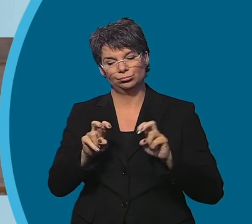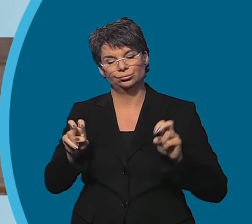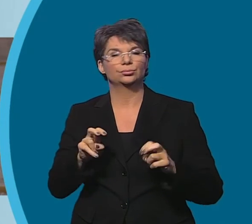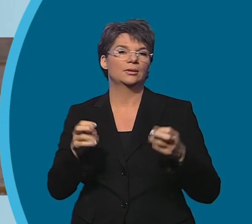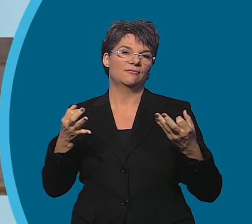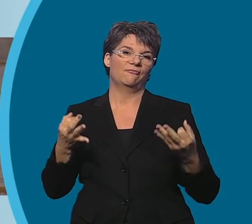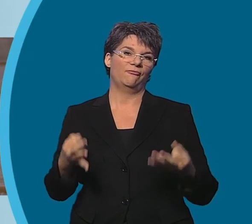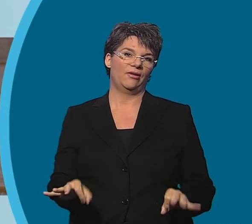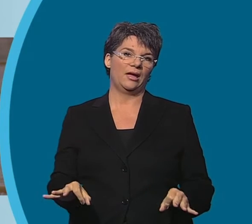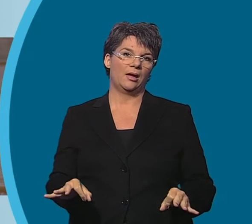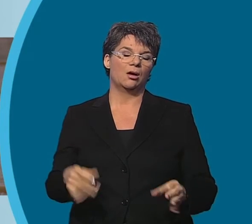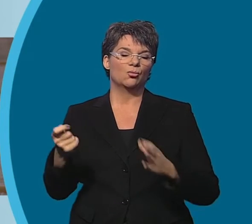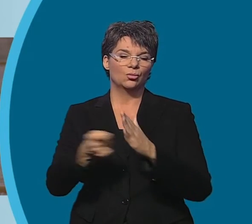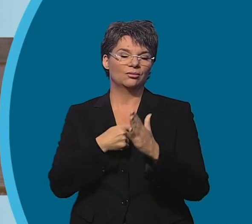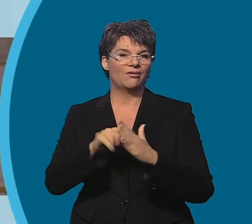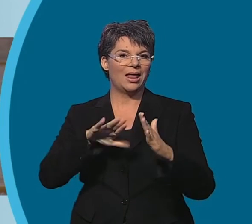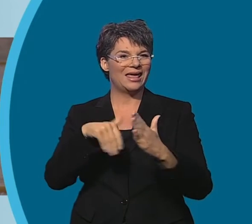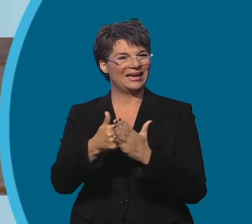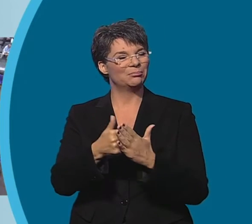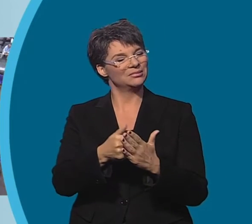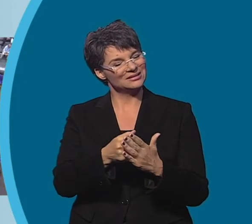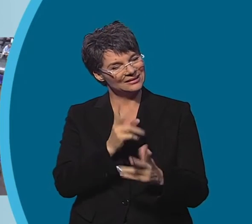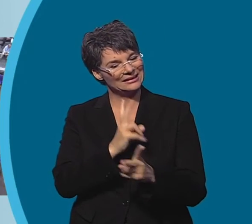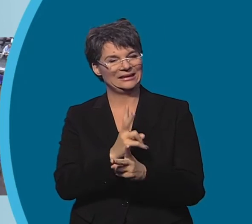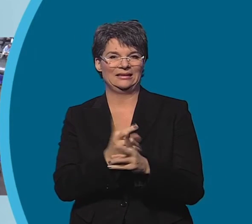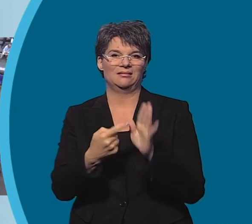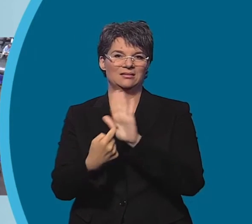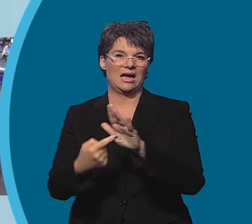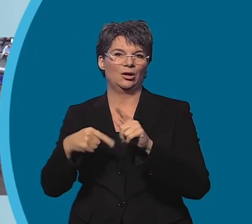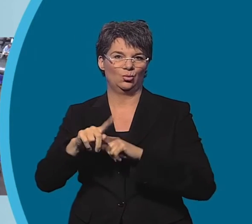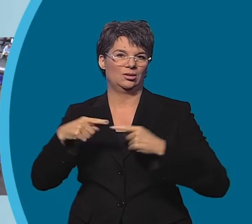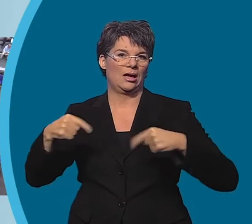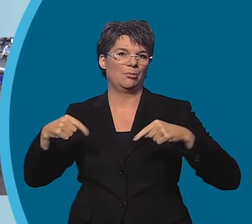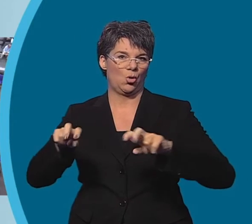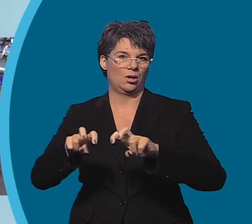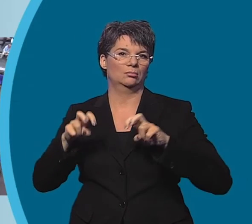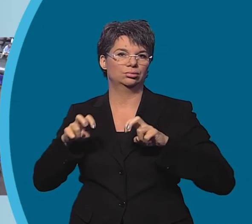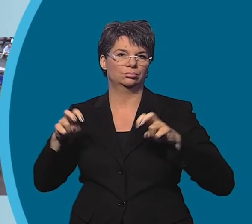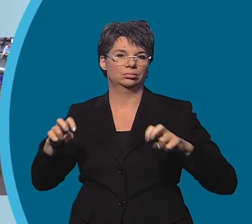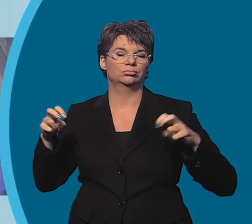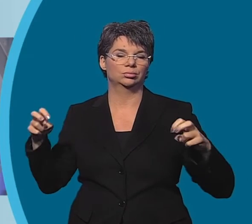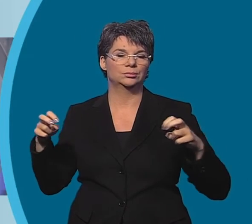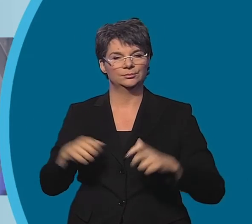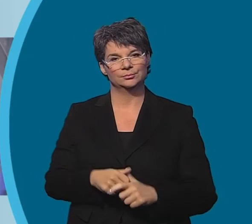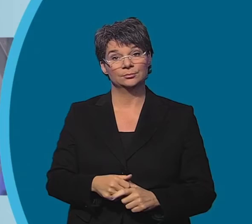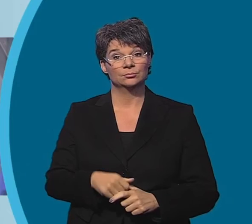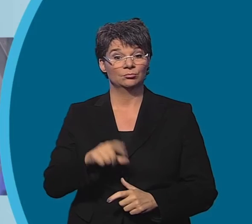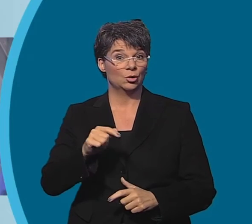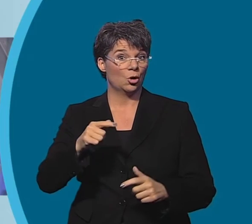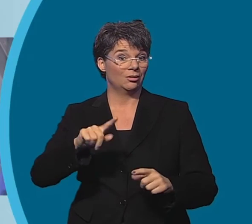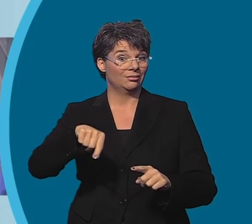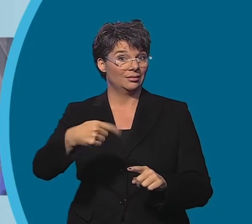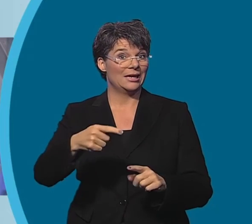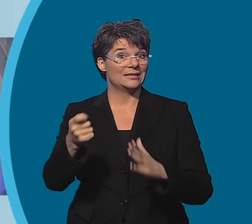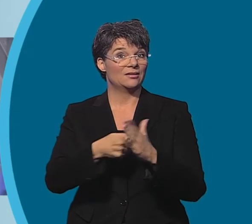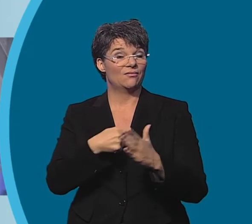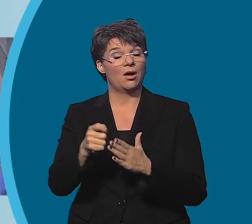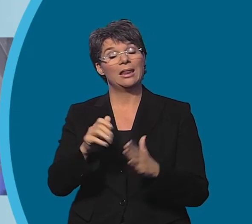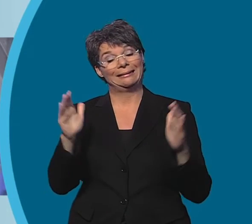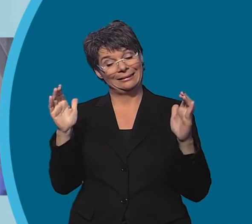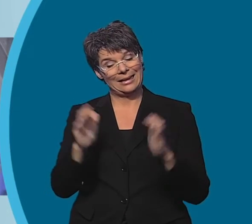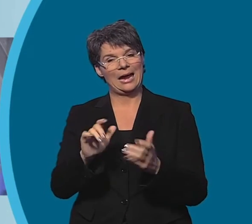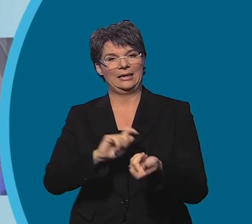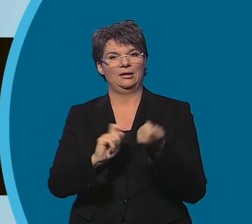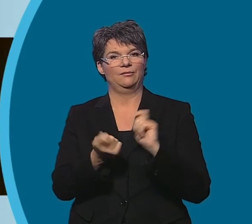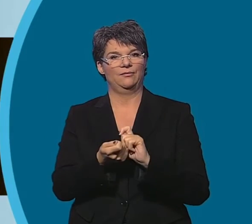und das Wahlergebnis richtig wiedergibt. Heißt, erstmal kommt eine kleine Reform für die kommende Wahl. Einige